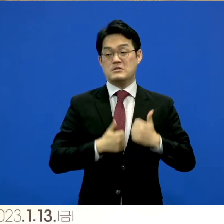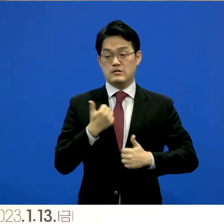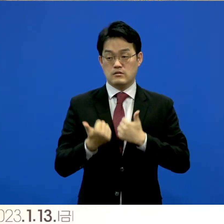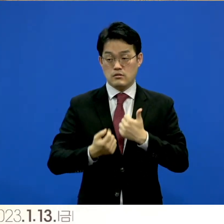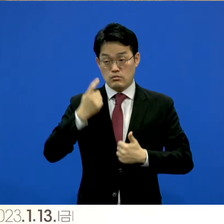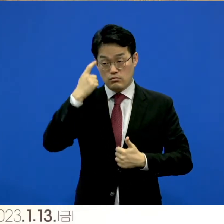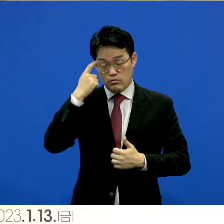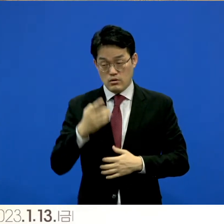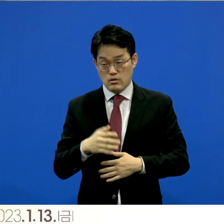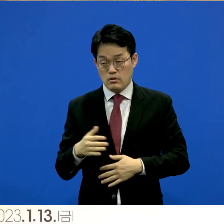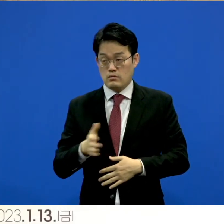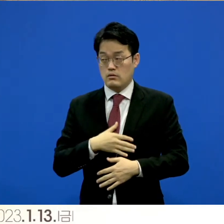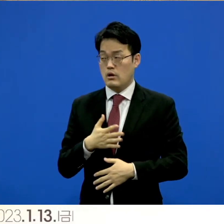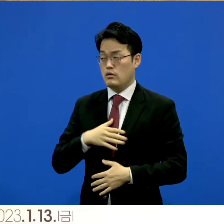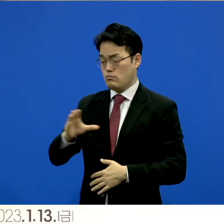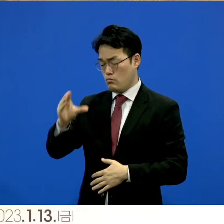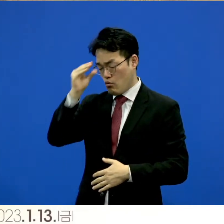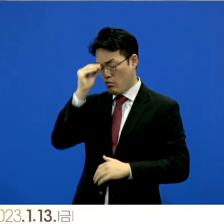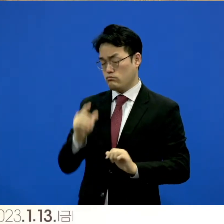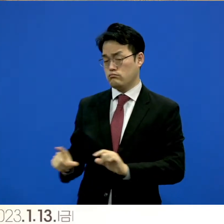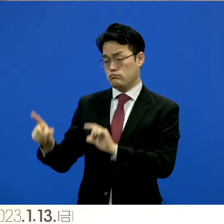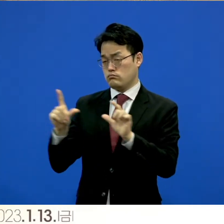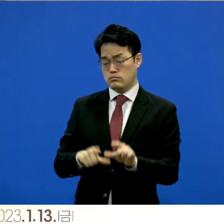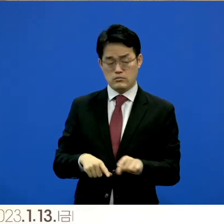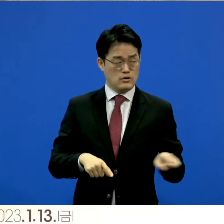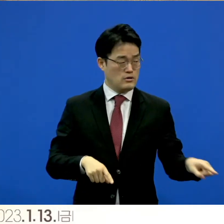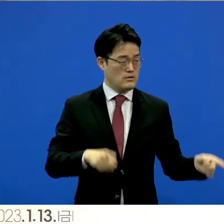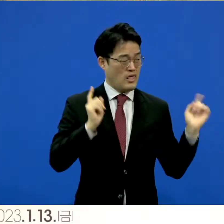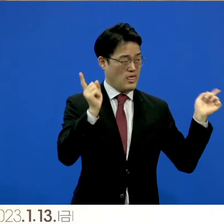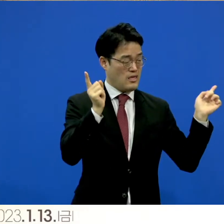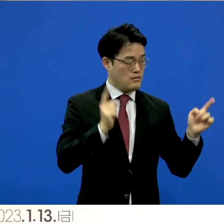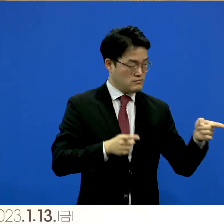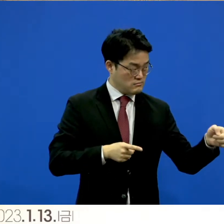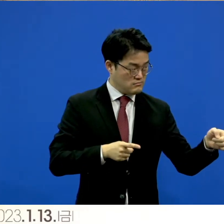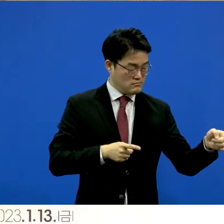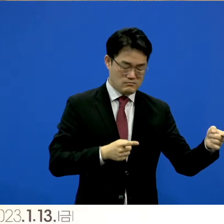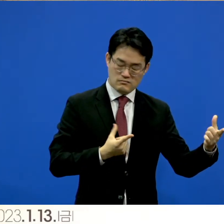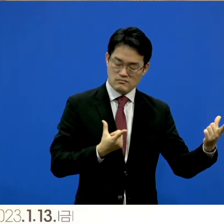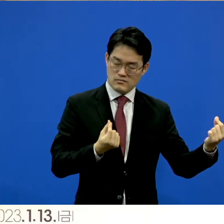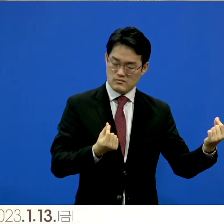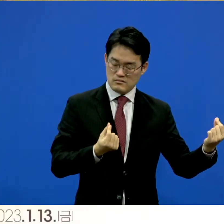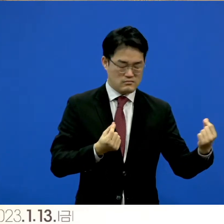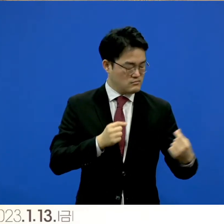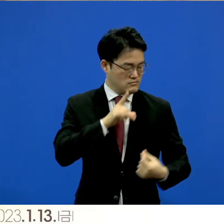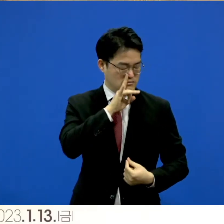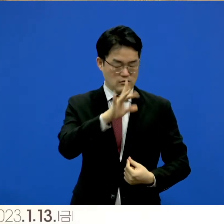허랑방탕하게 산 사람과 함께 할 수가 없습니다. 관대해질 수가 없습니다.